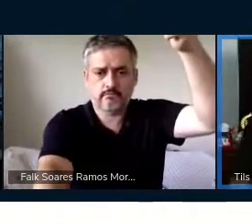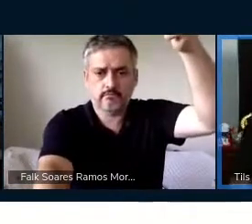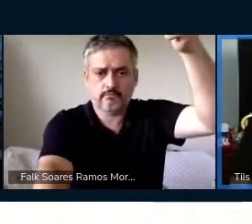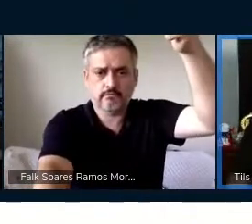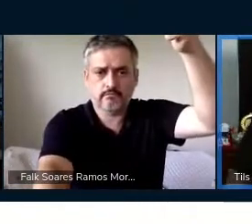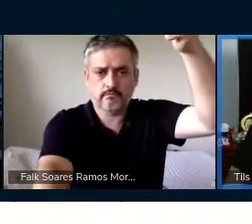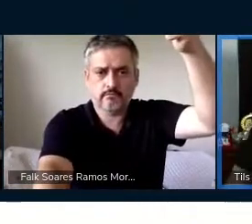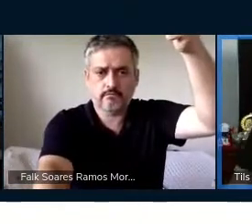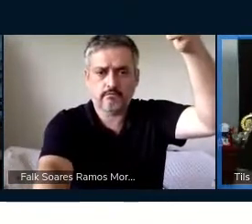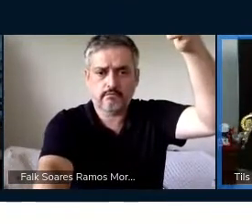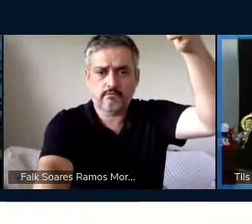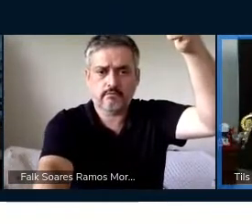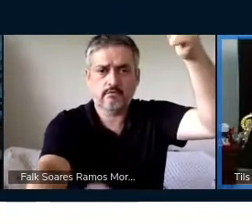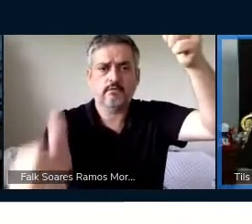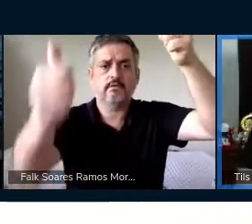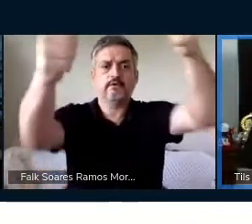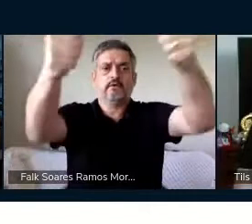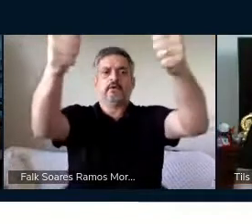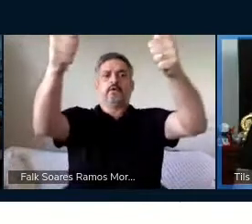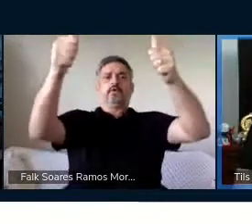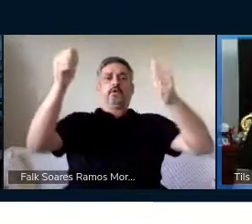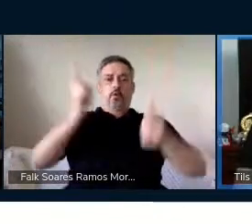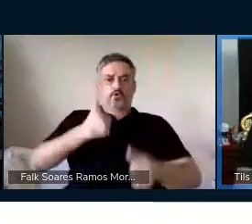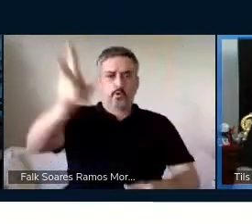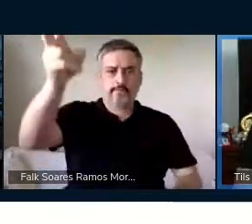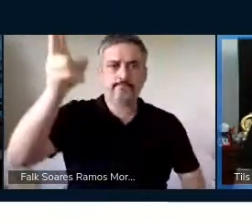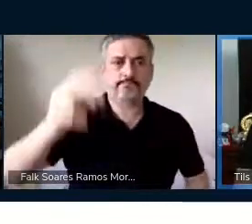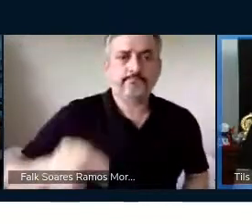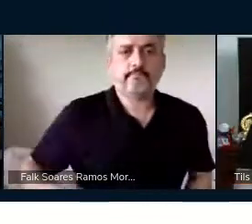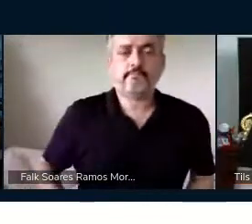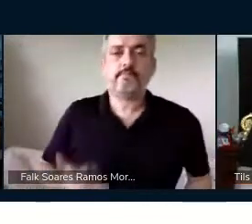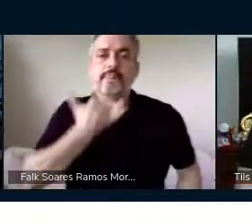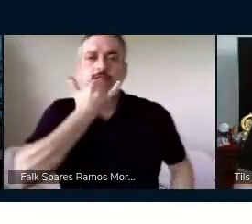ok, voltou, conseguiu, Ricardo, obrigada. Conseguiu.